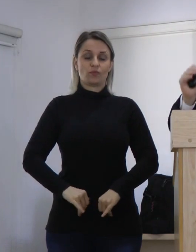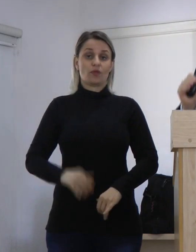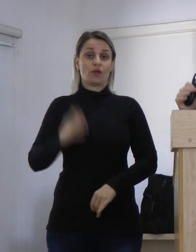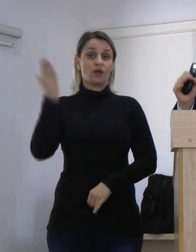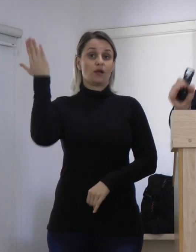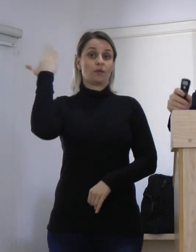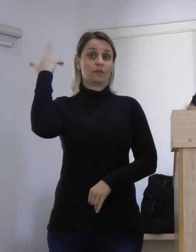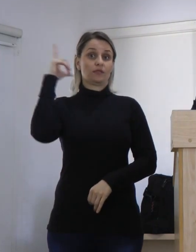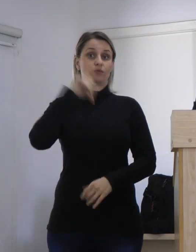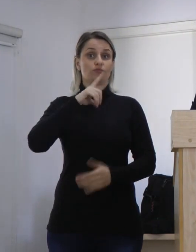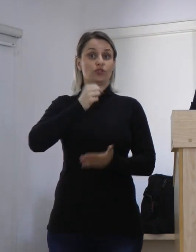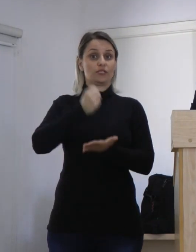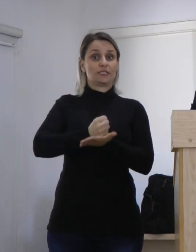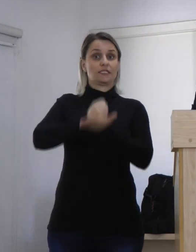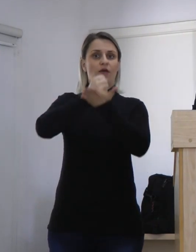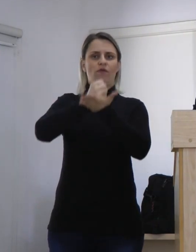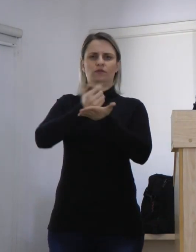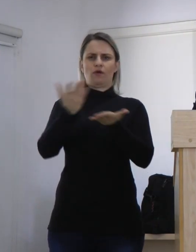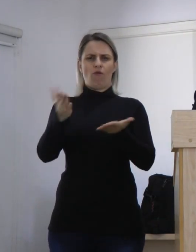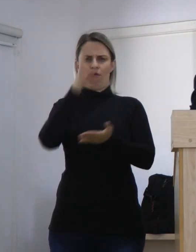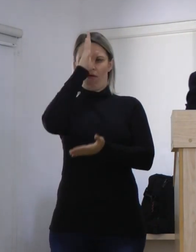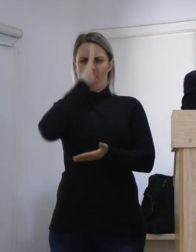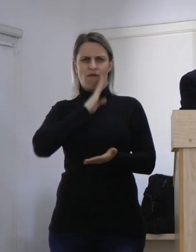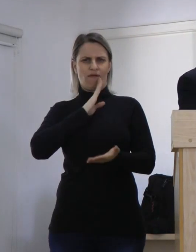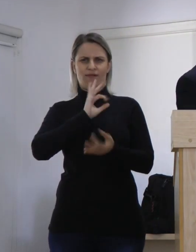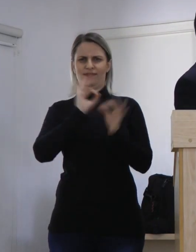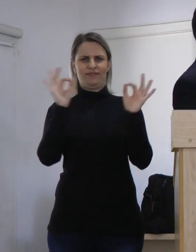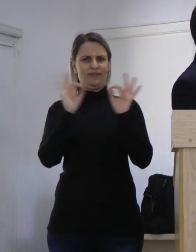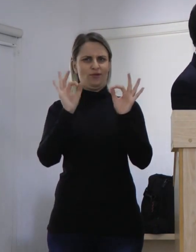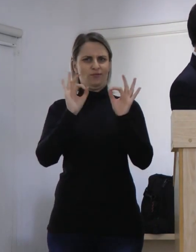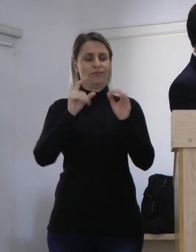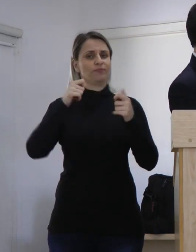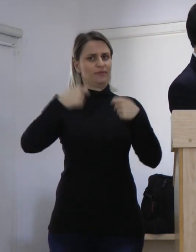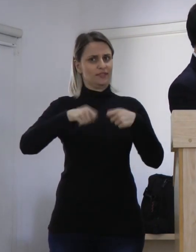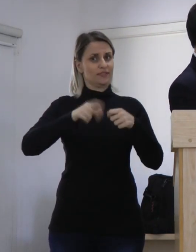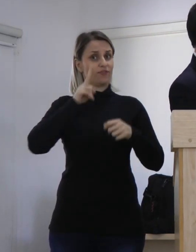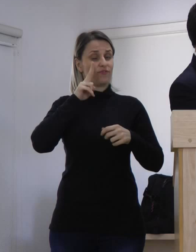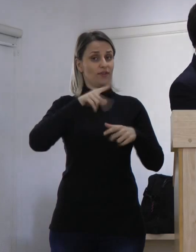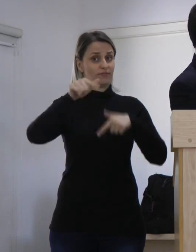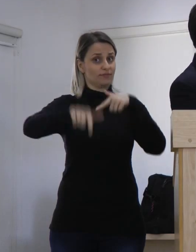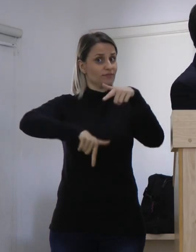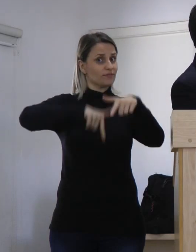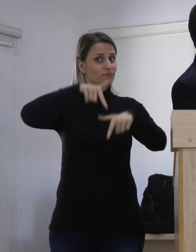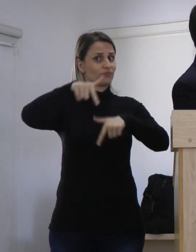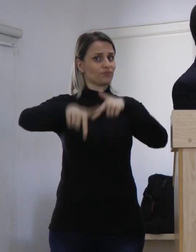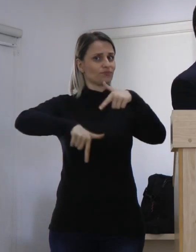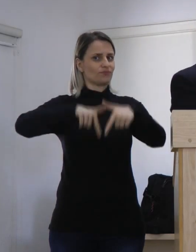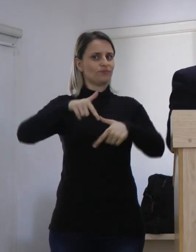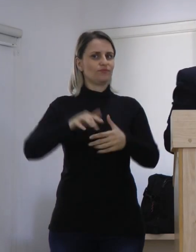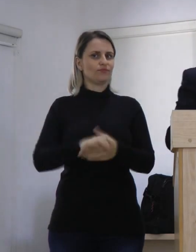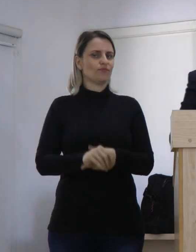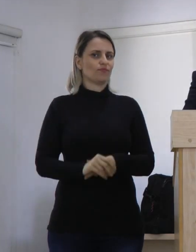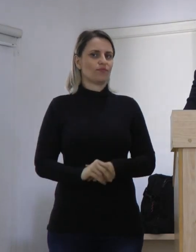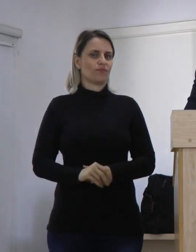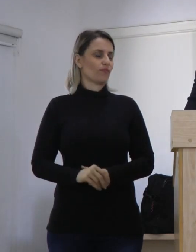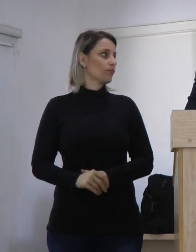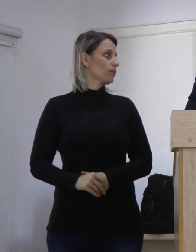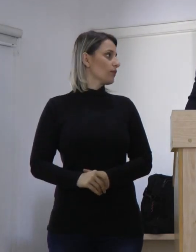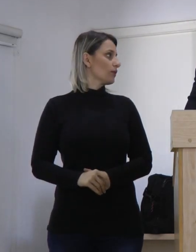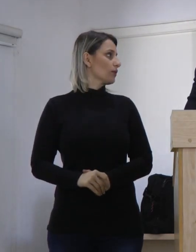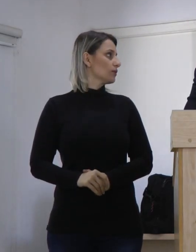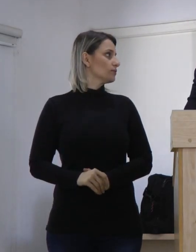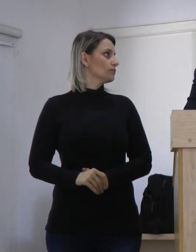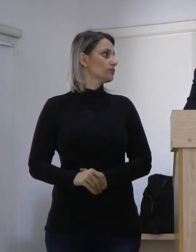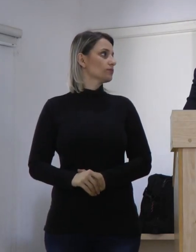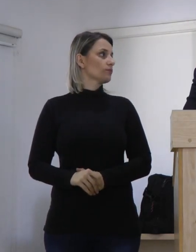a cada um segundo suas obras. E olha que doutrina maravilhosa, o medo a gente já viu. A feiura era uma coisa ruim nas